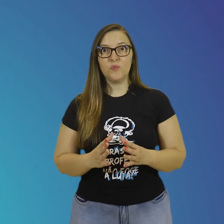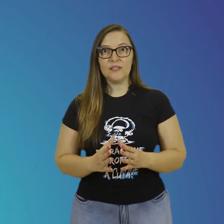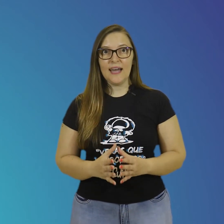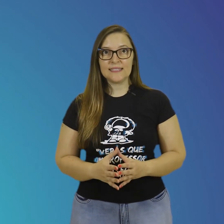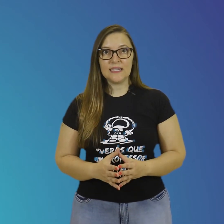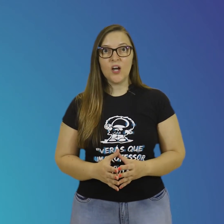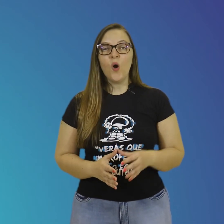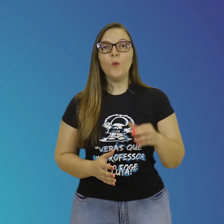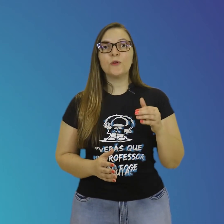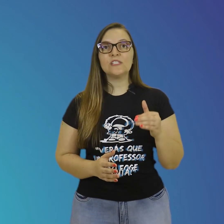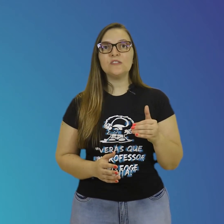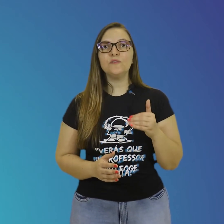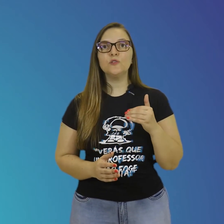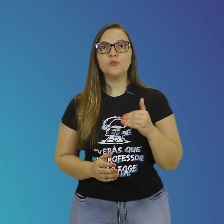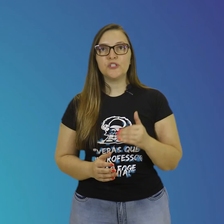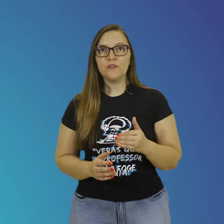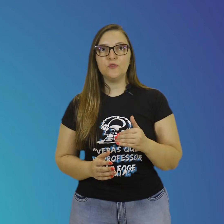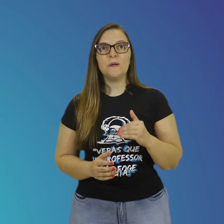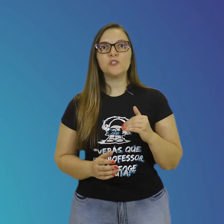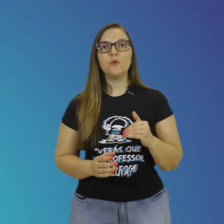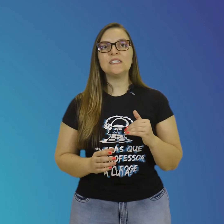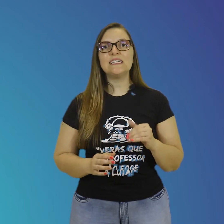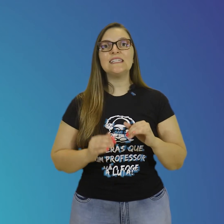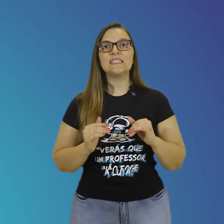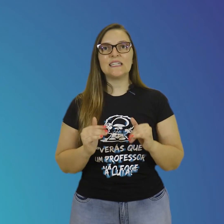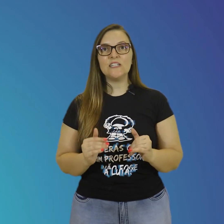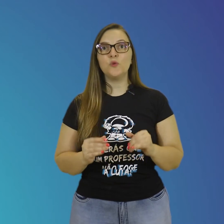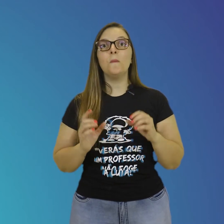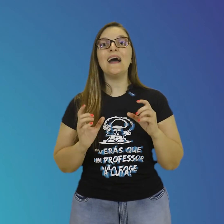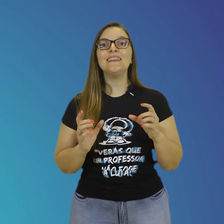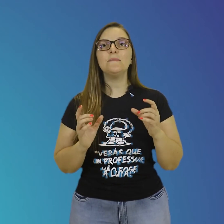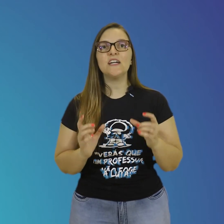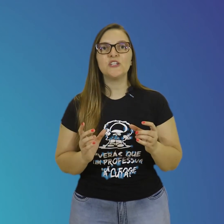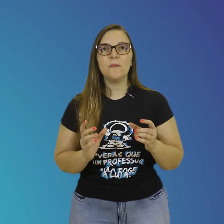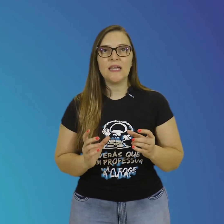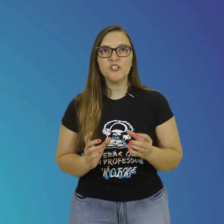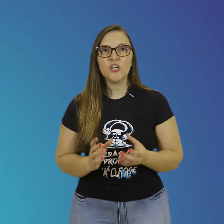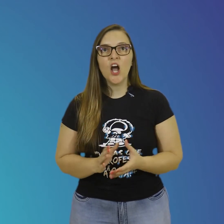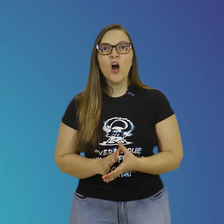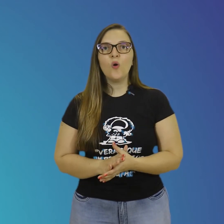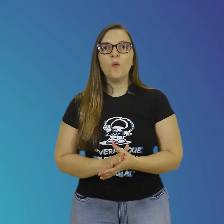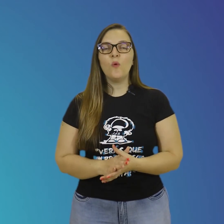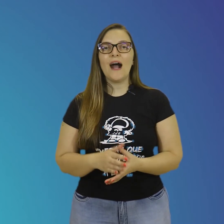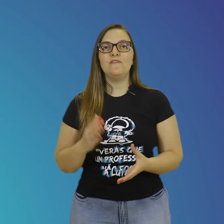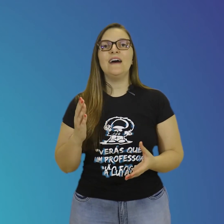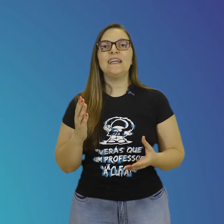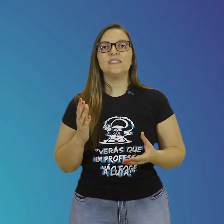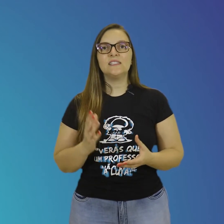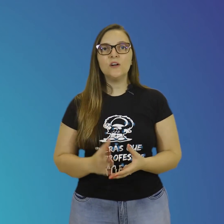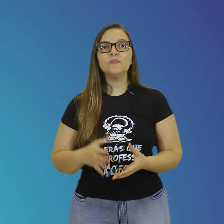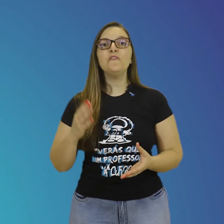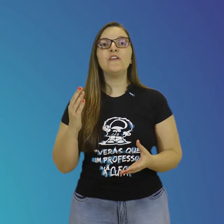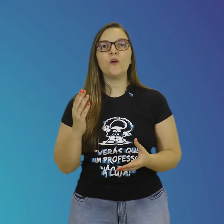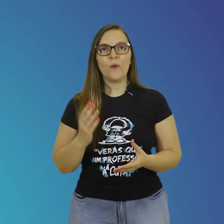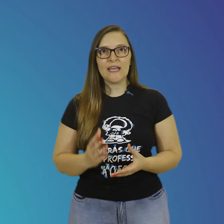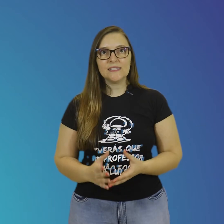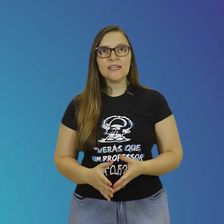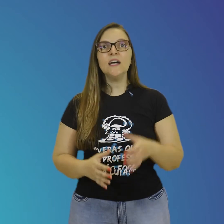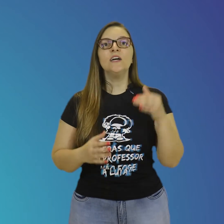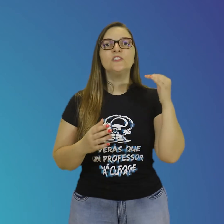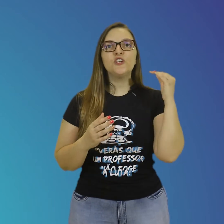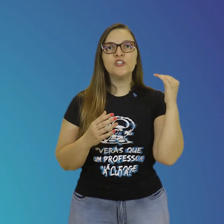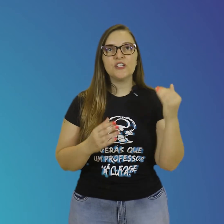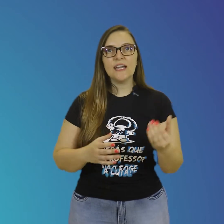da síntese moderna, o processo evolutivo passou a ser descrito matematicamente como a variação da